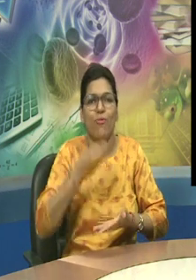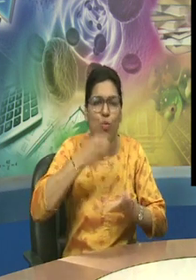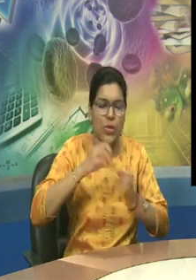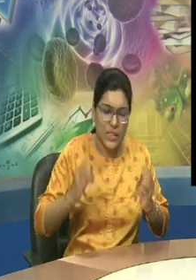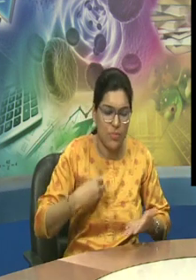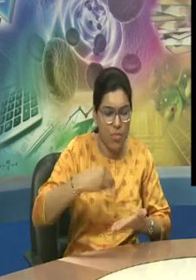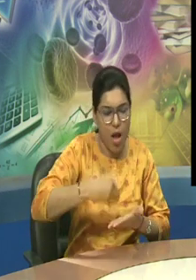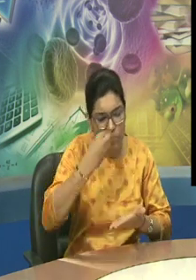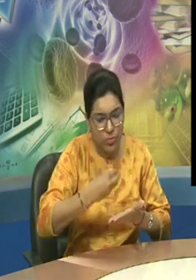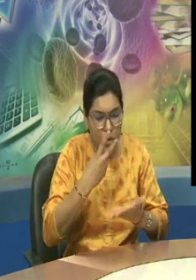भक्ति करता हूँ।